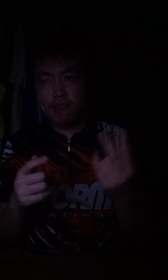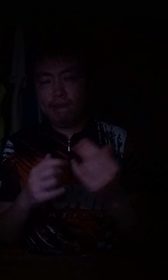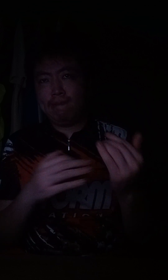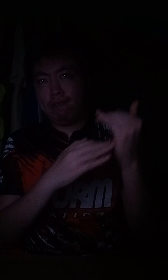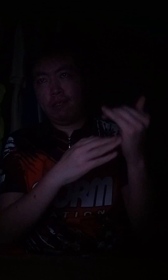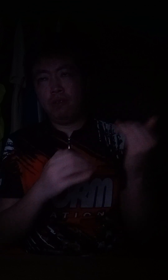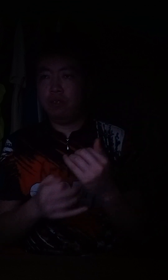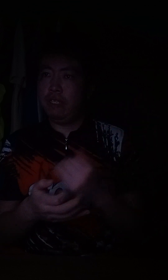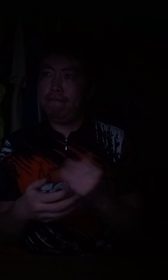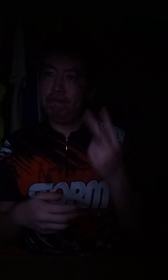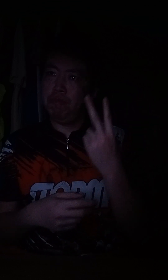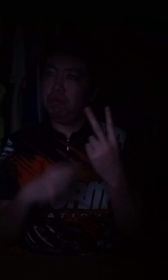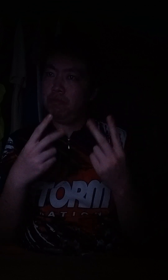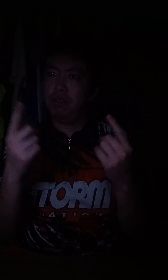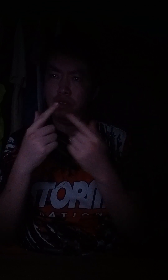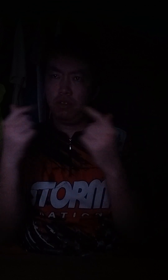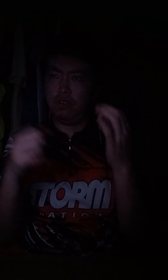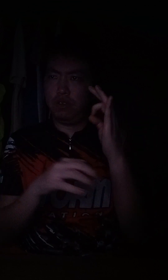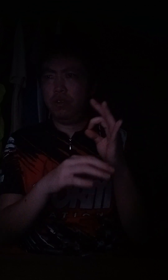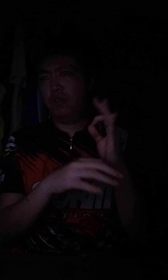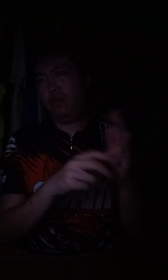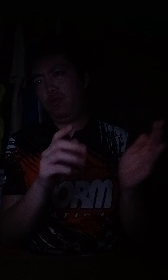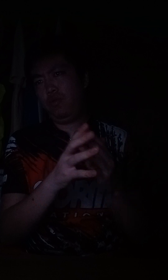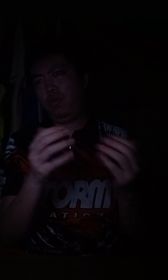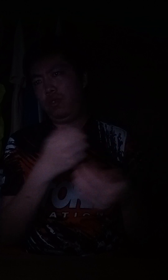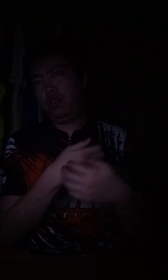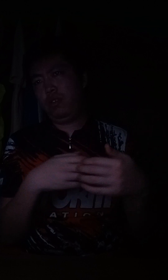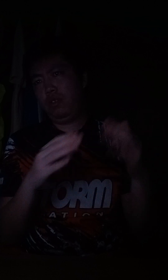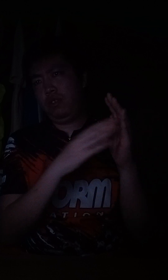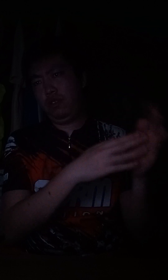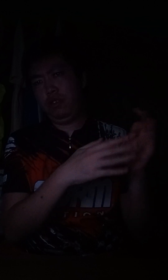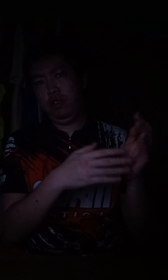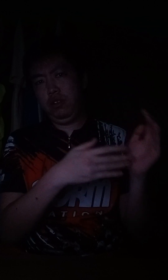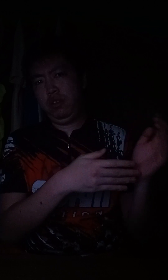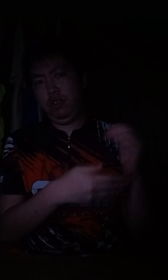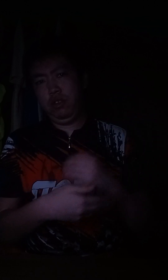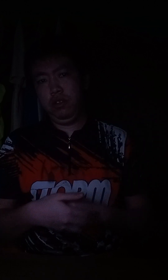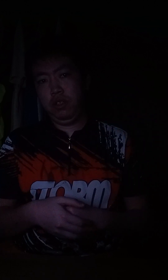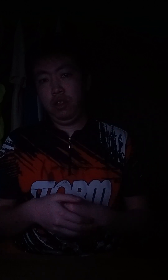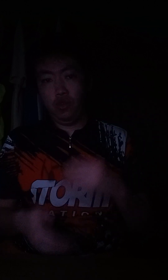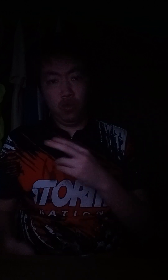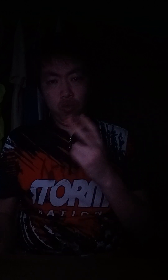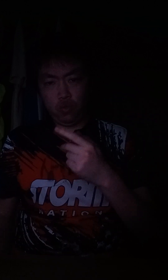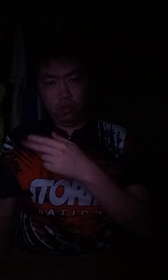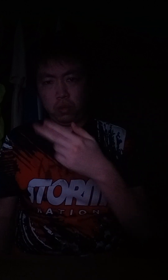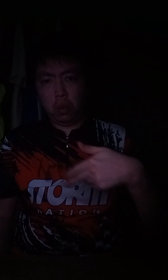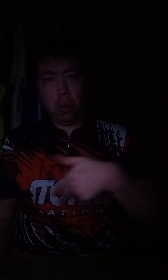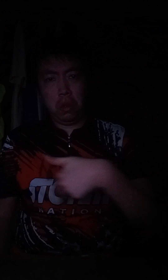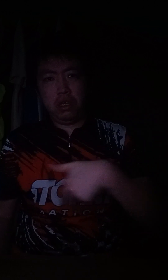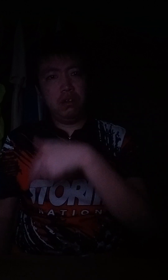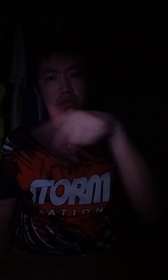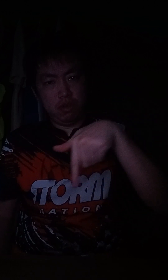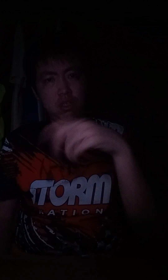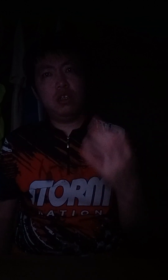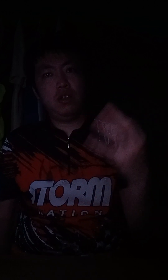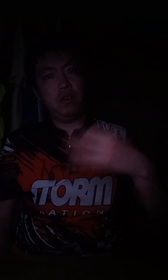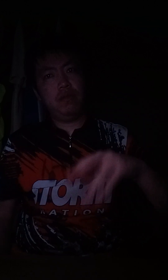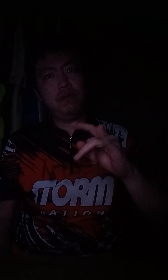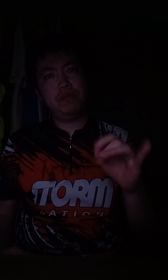있었는데 22명이 가벼운 부상으로 병원에 옮겨졌습니다. 한국타이어 통근버스는 지난 9월에도 운전자가 술이 깨지